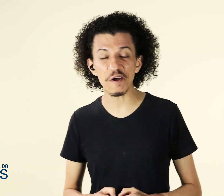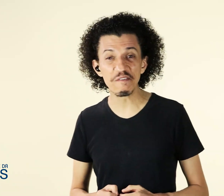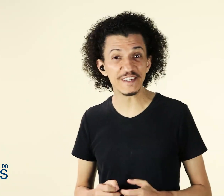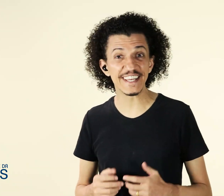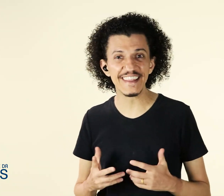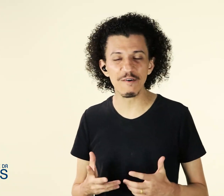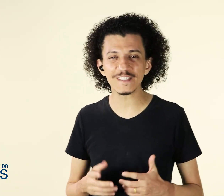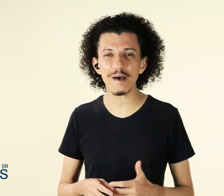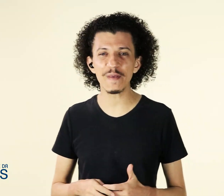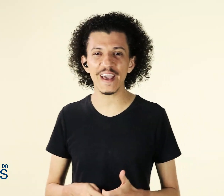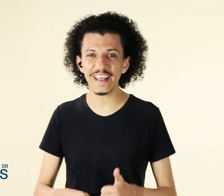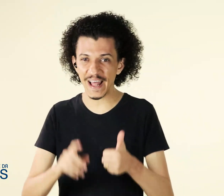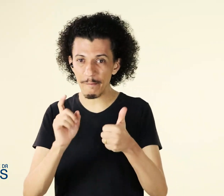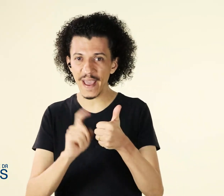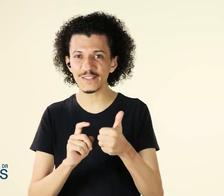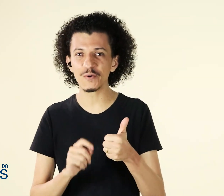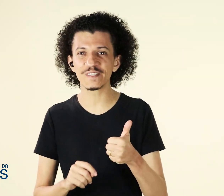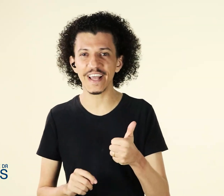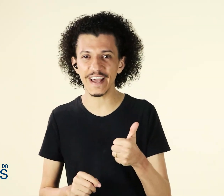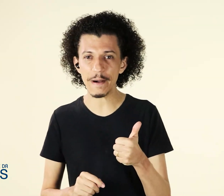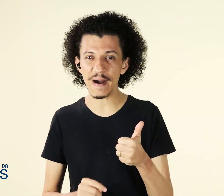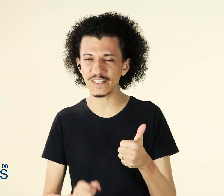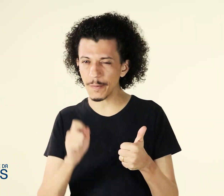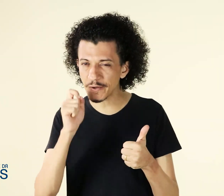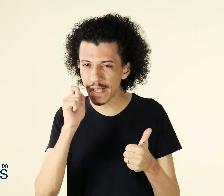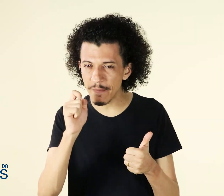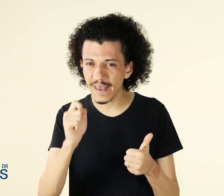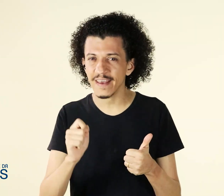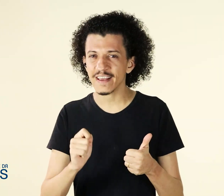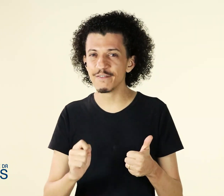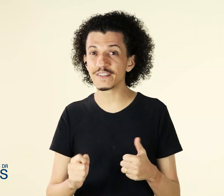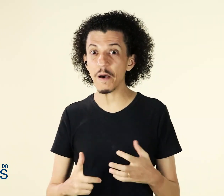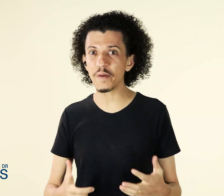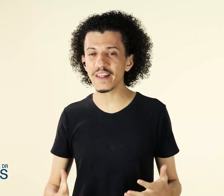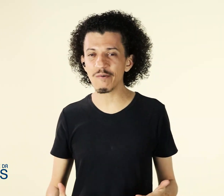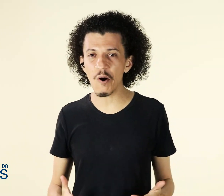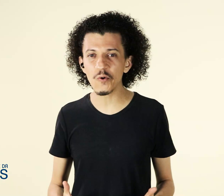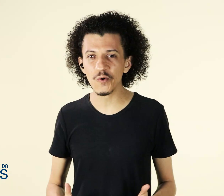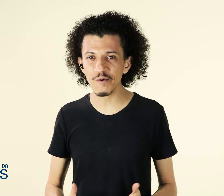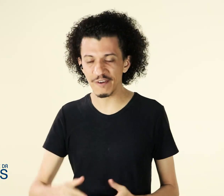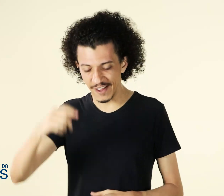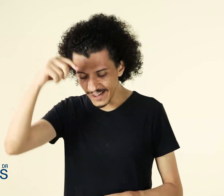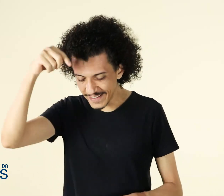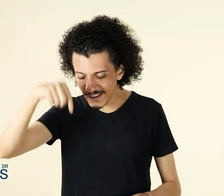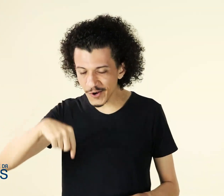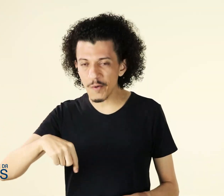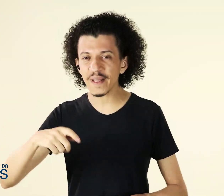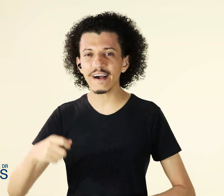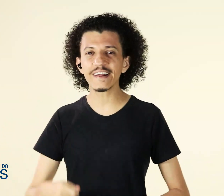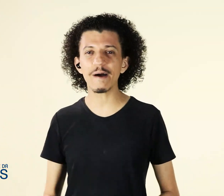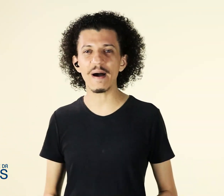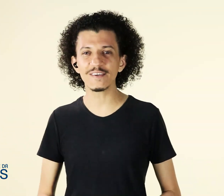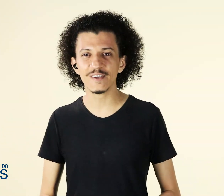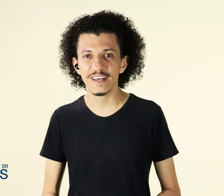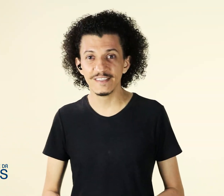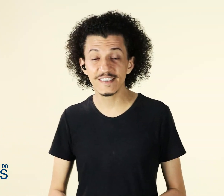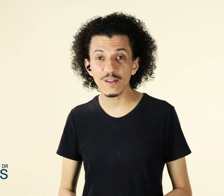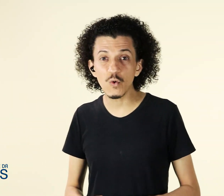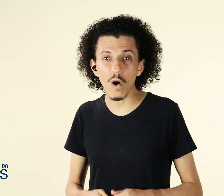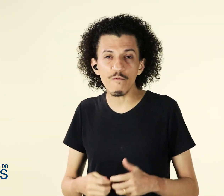que você não sabia ainda, aperte o gostei aí abaixo, só para eu saber que você aprendeu algo novo. Deixe seu comentário aqui abaixo, dizendo qual foi a